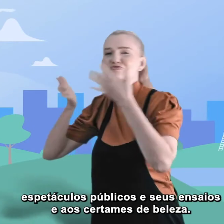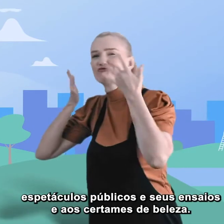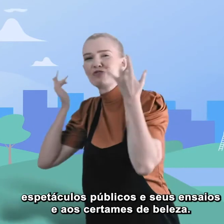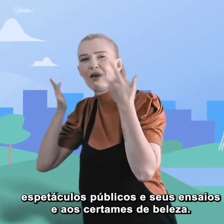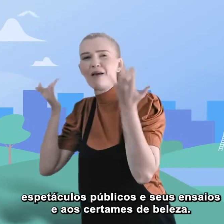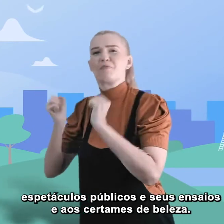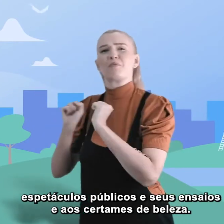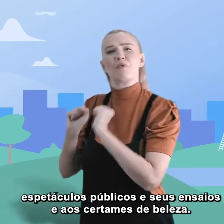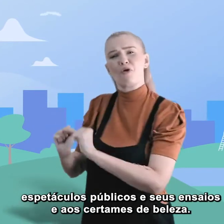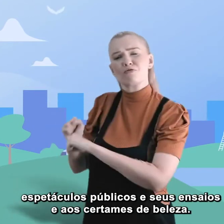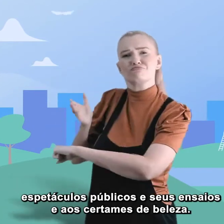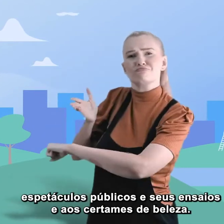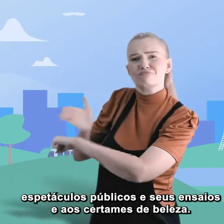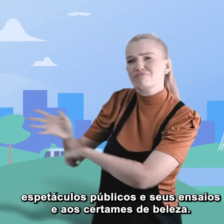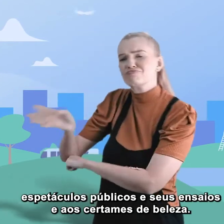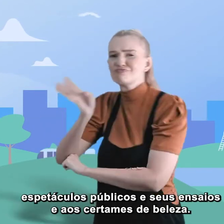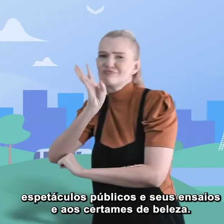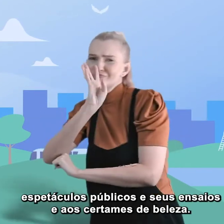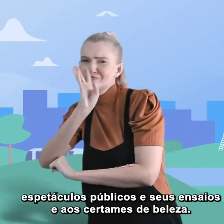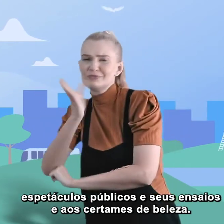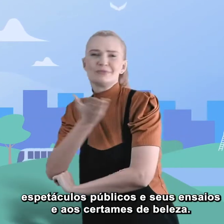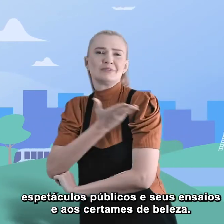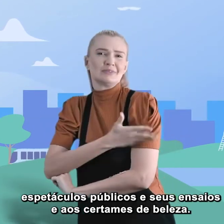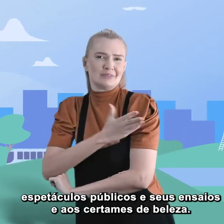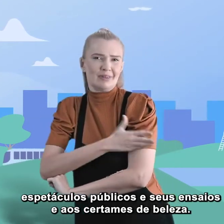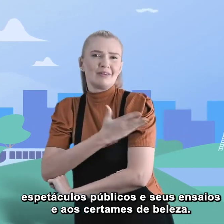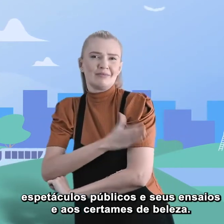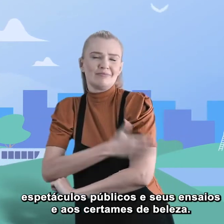espetáculos públicos e seus ensaios,